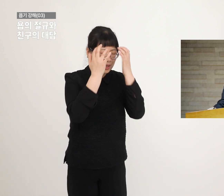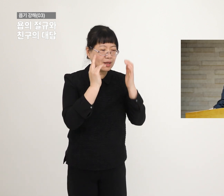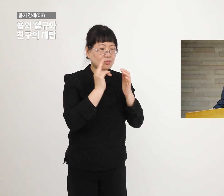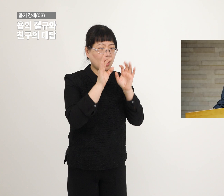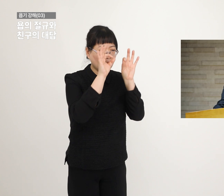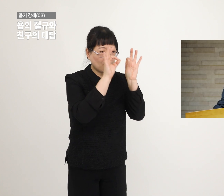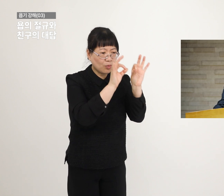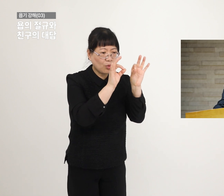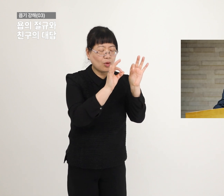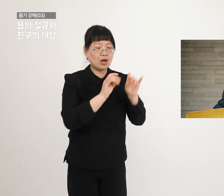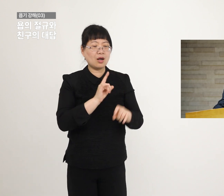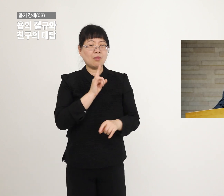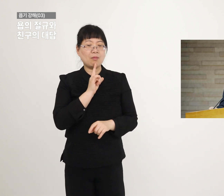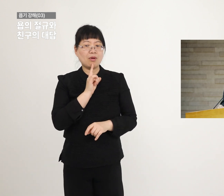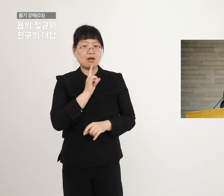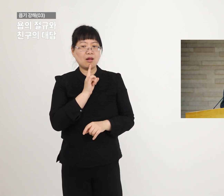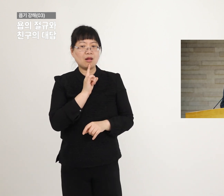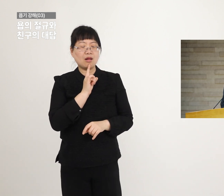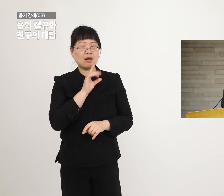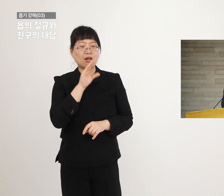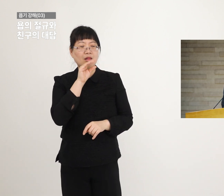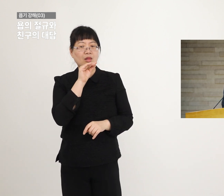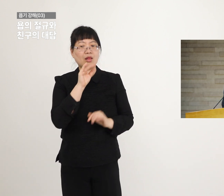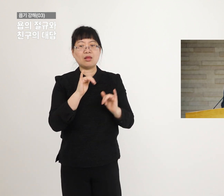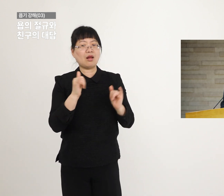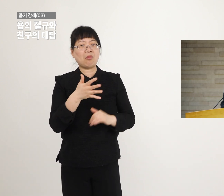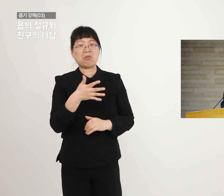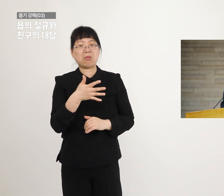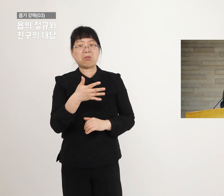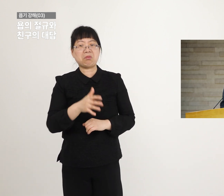그에게 한마디도 말하는 자가 없었더라. 네.